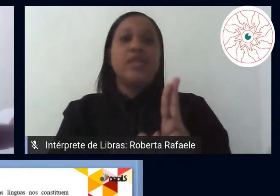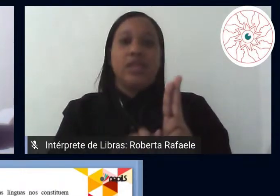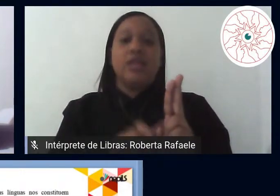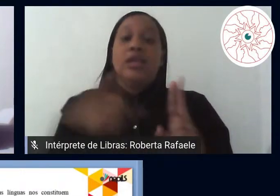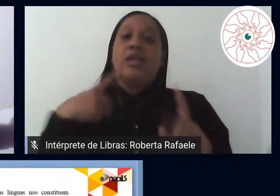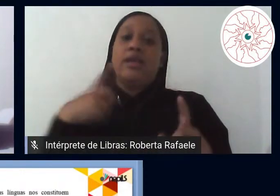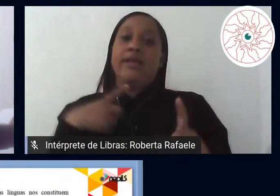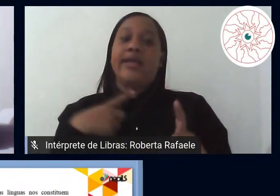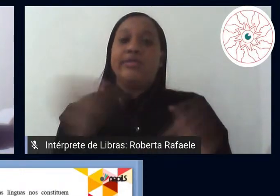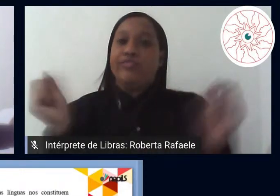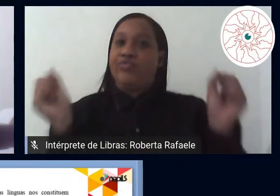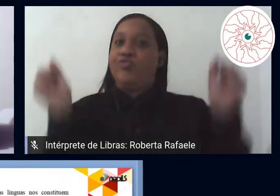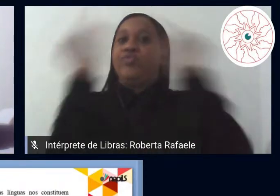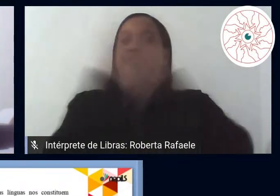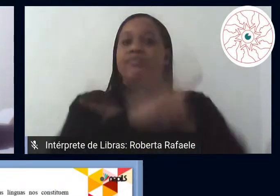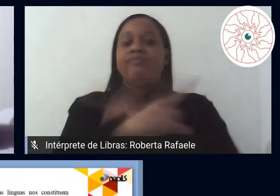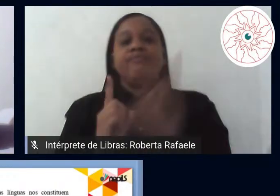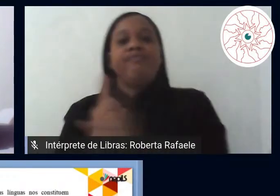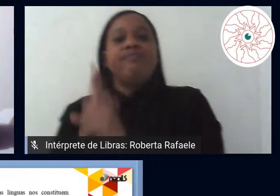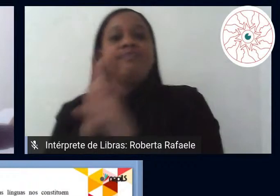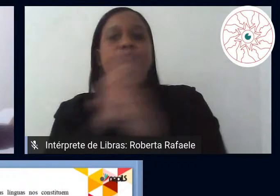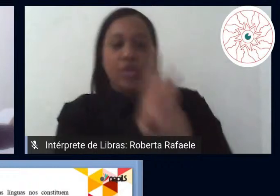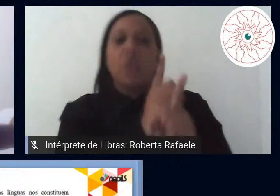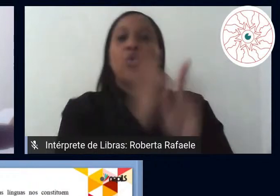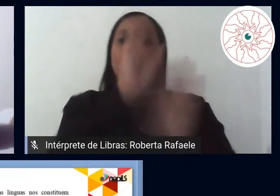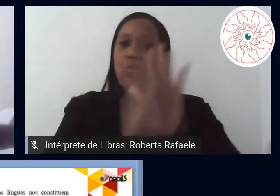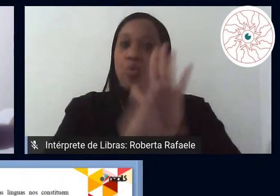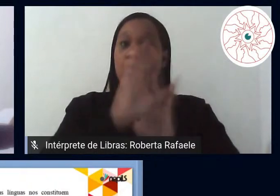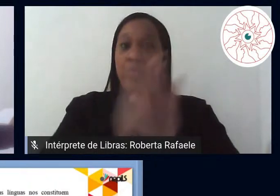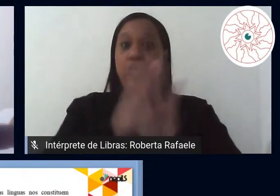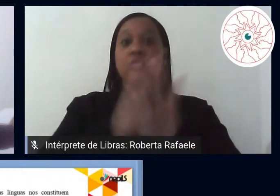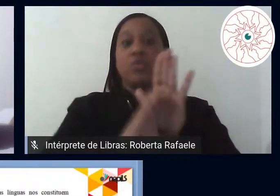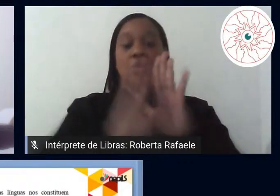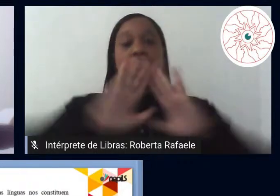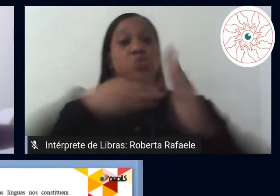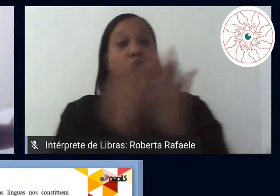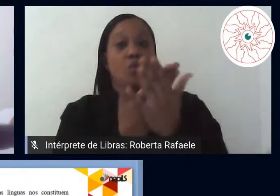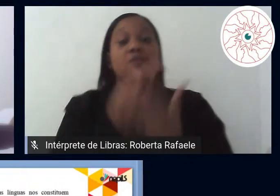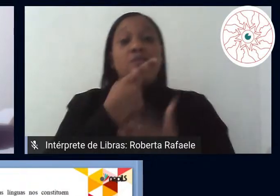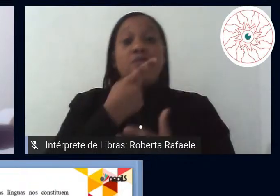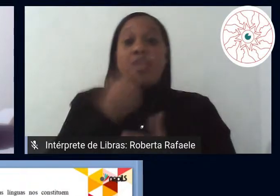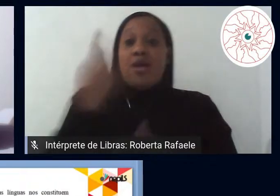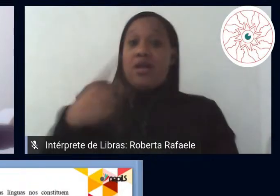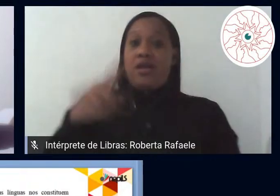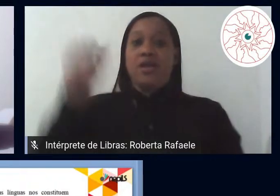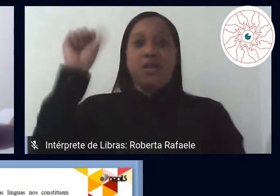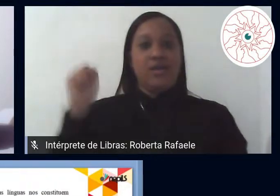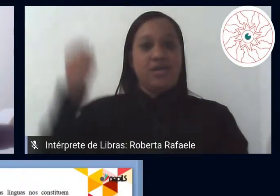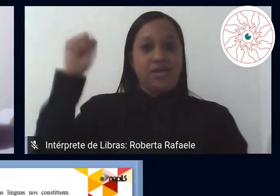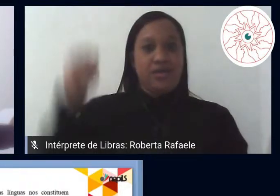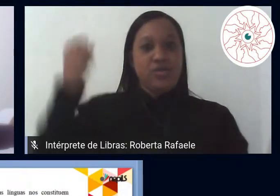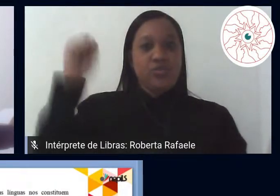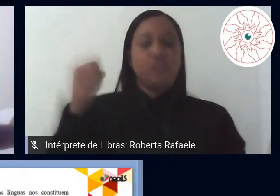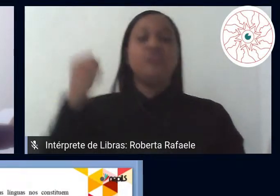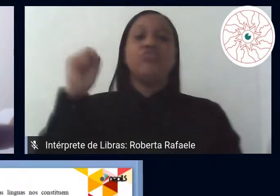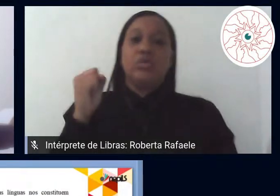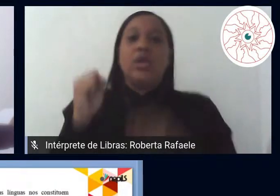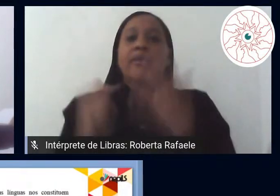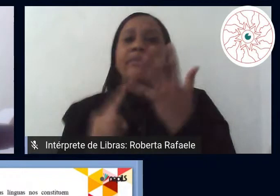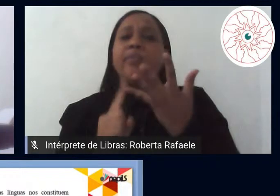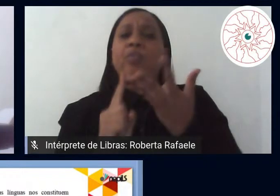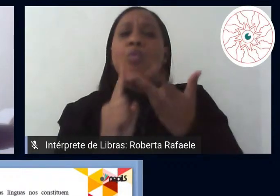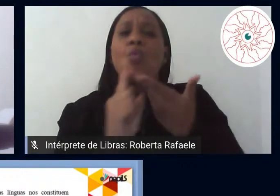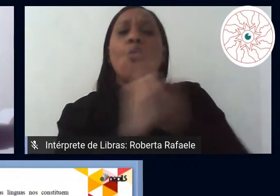nos currículos escolares. Eu tô, eu tô falando aqui de Aracaju, então se conta no dedo, nos dedos de uma mão eh